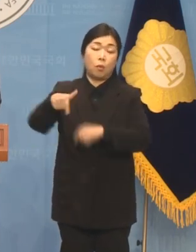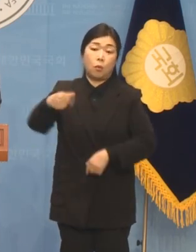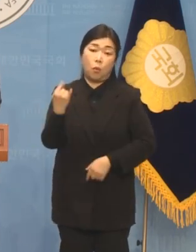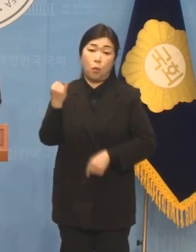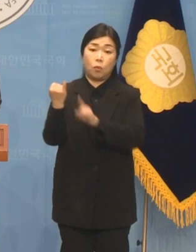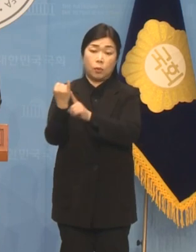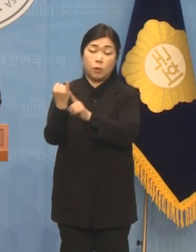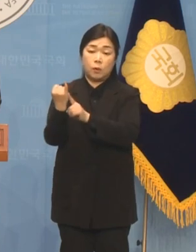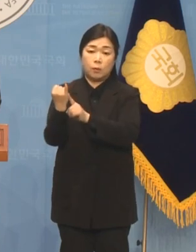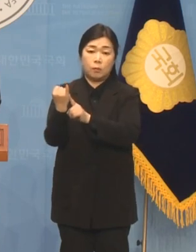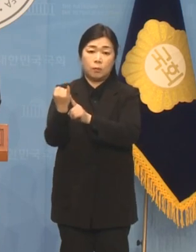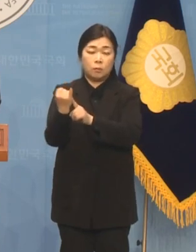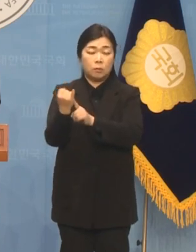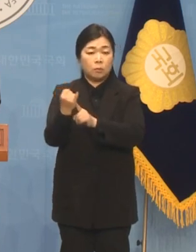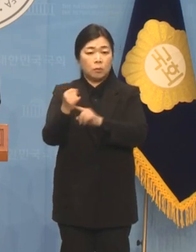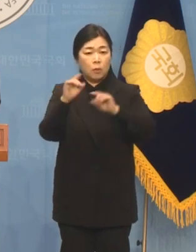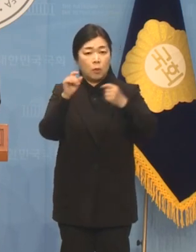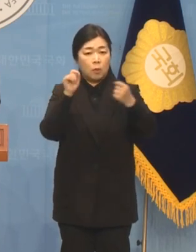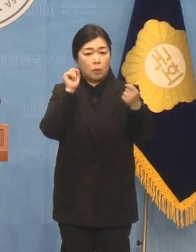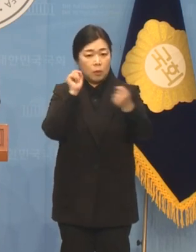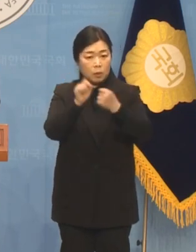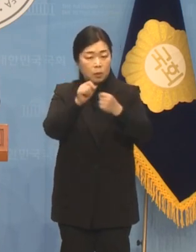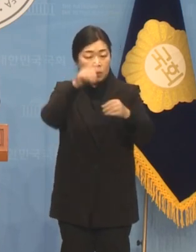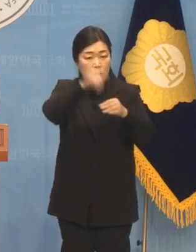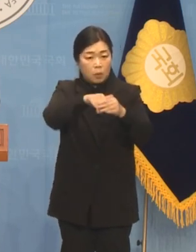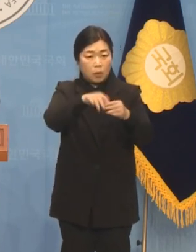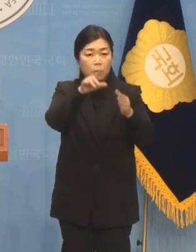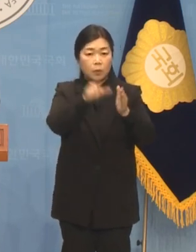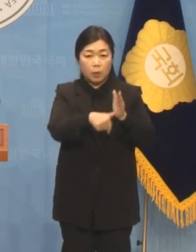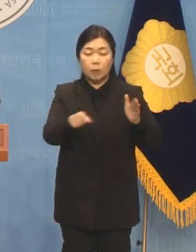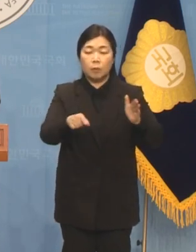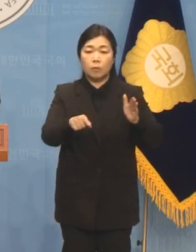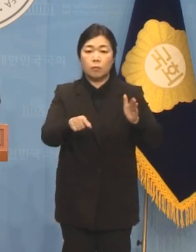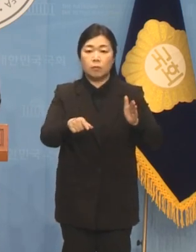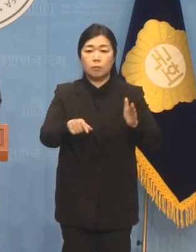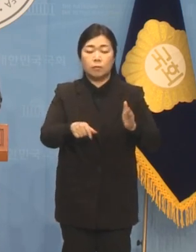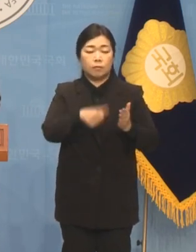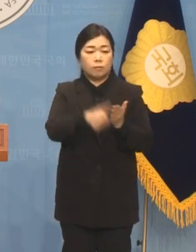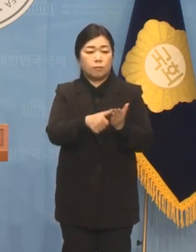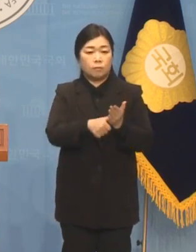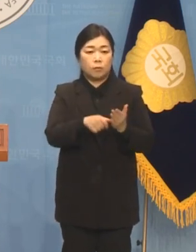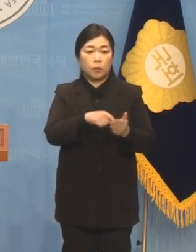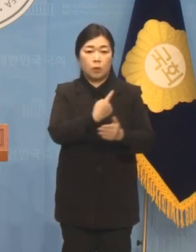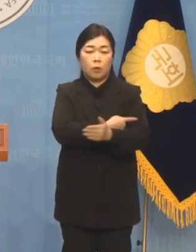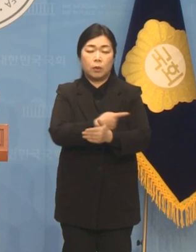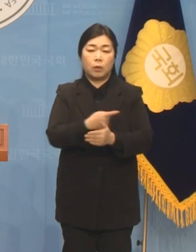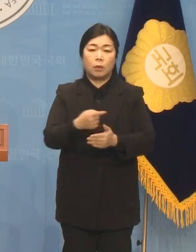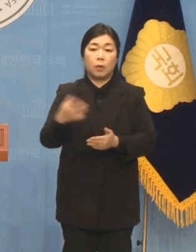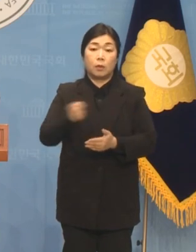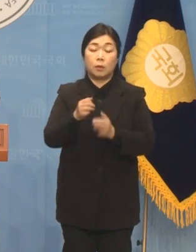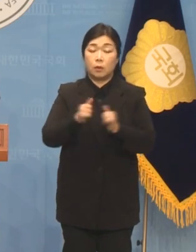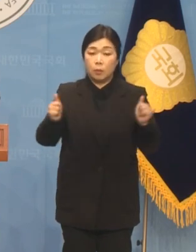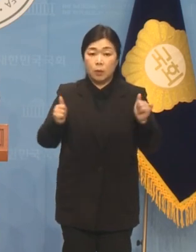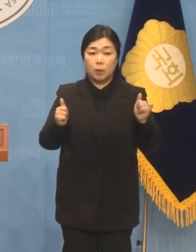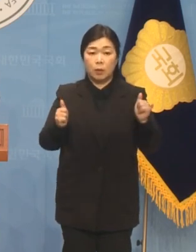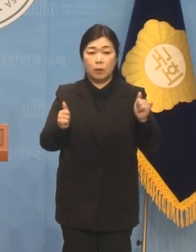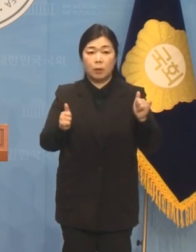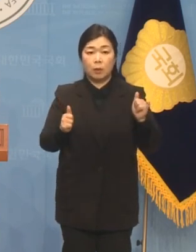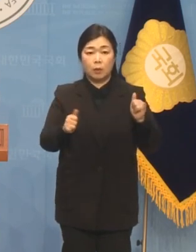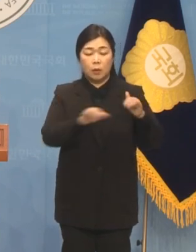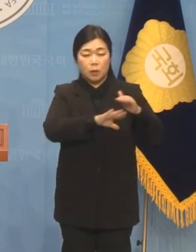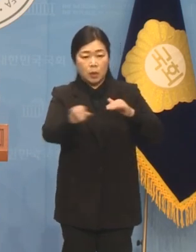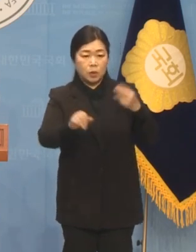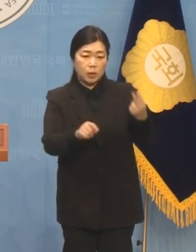선거에서 유권자의 엄중한 책임 추궁이 두려웠는지 이미 사기임이 들통난 2호선